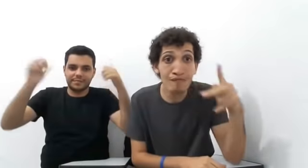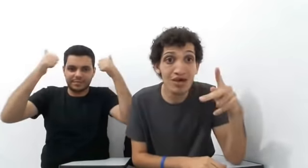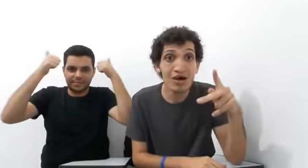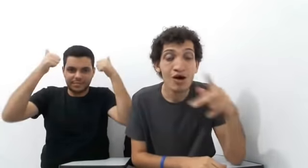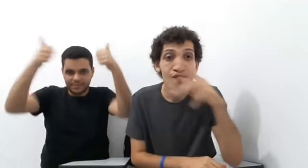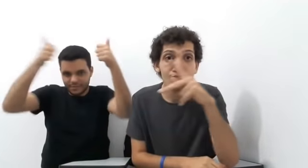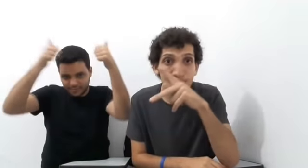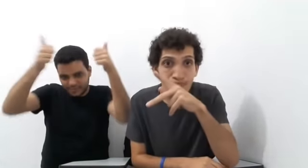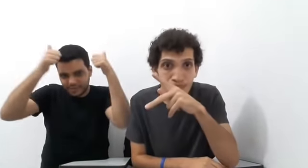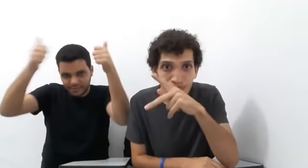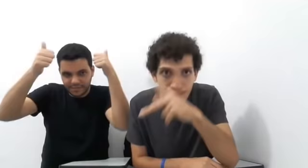PPP